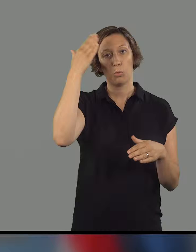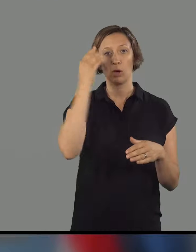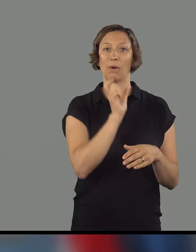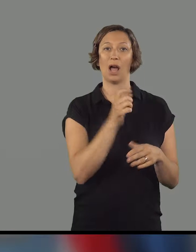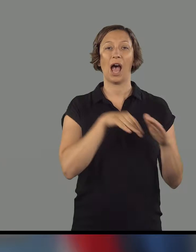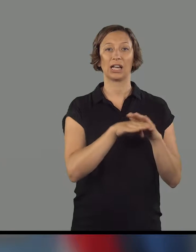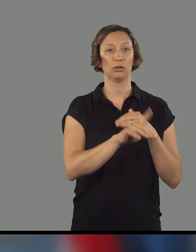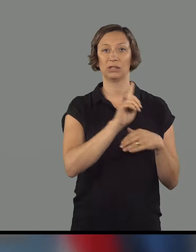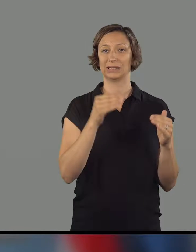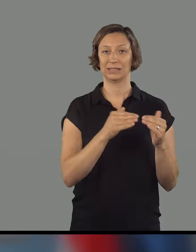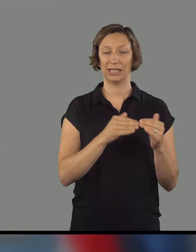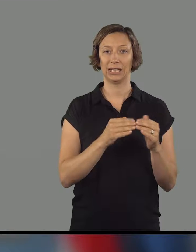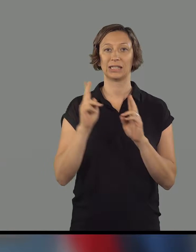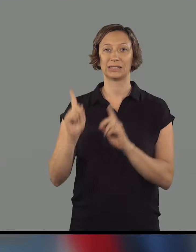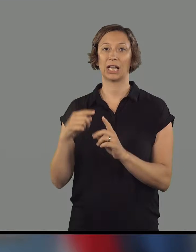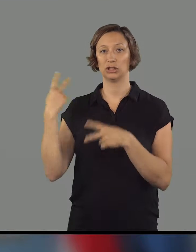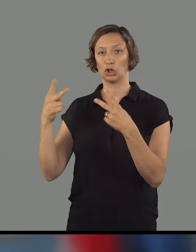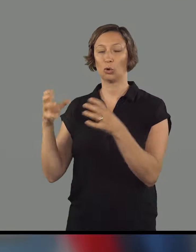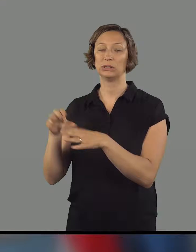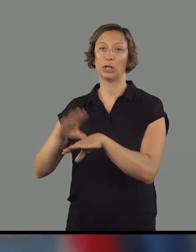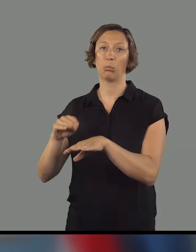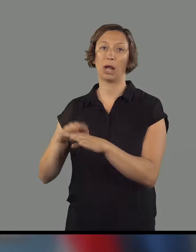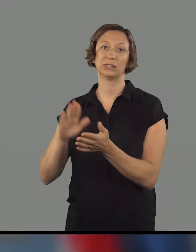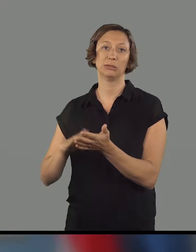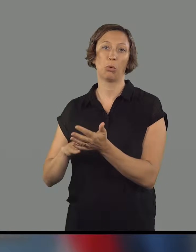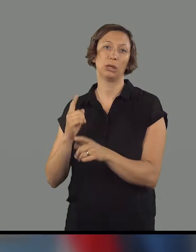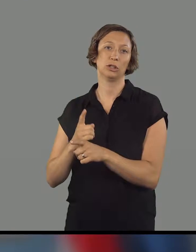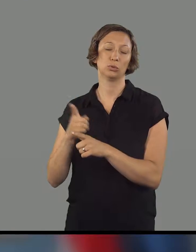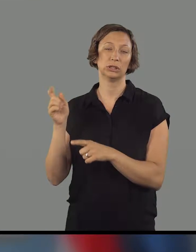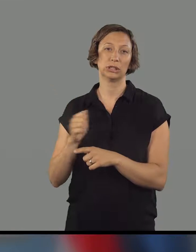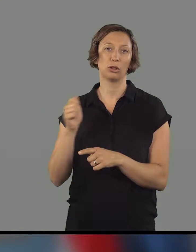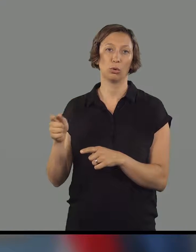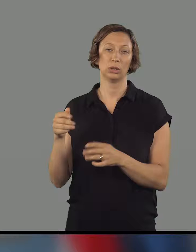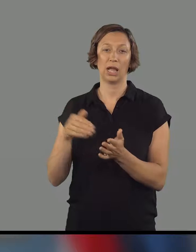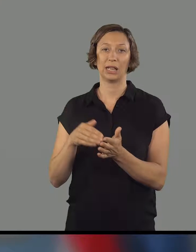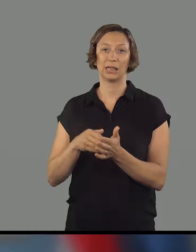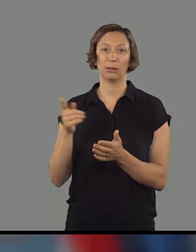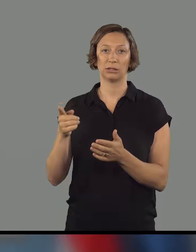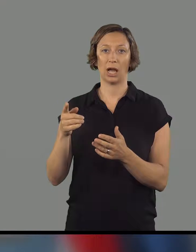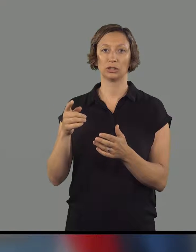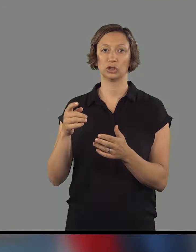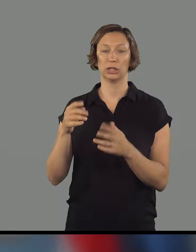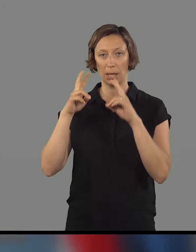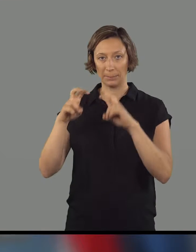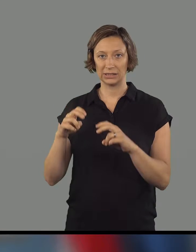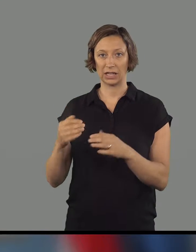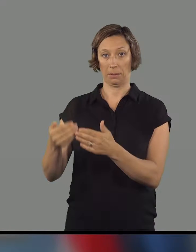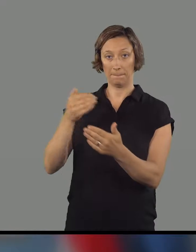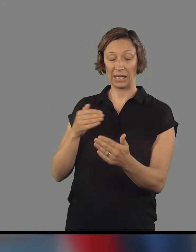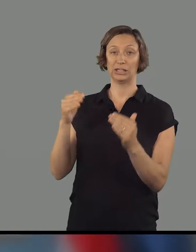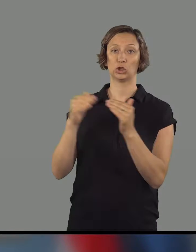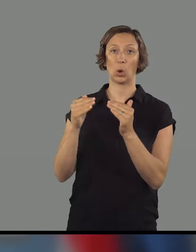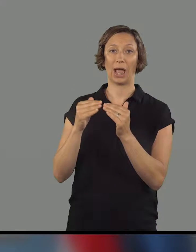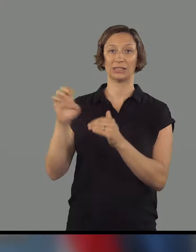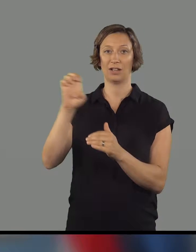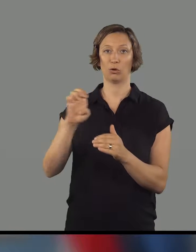strinja, ker stališče komisije bi v praksi pomenili tudi zato, da bi bilo potrebno v takšni preiskavi vnaprejšnjo